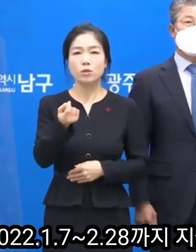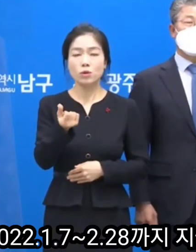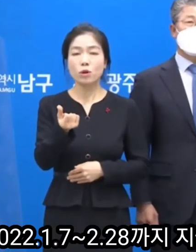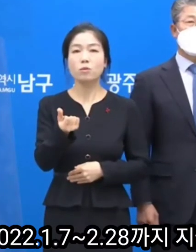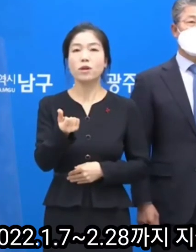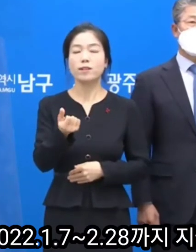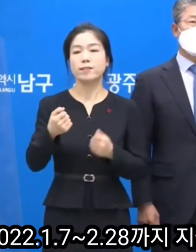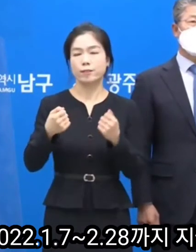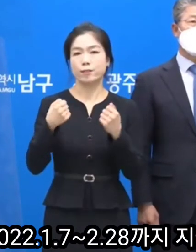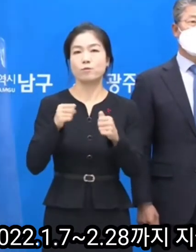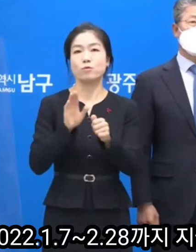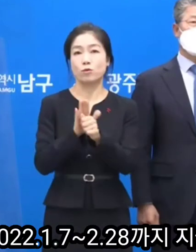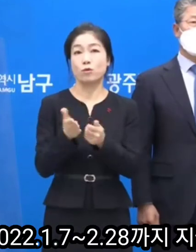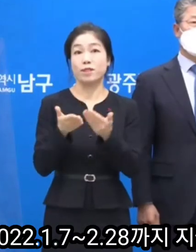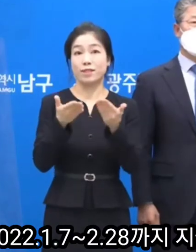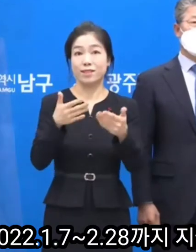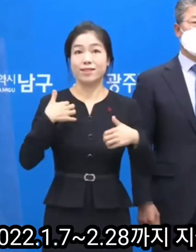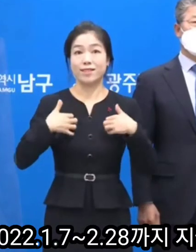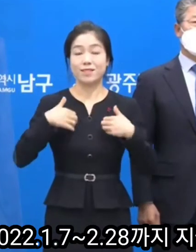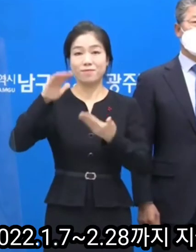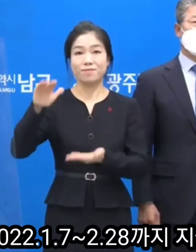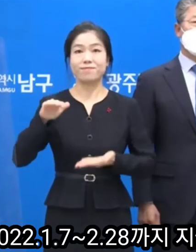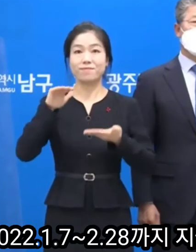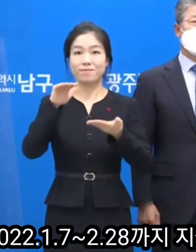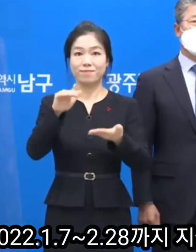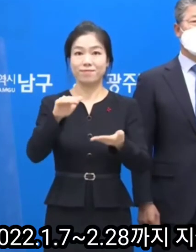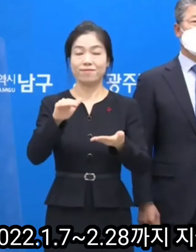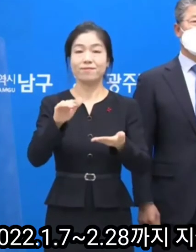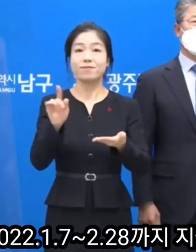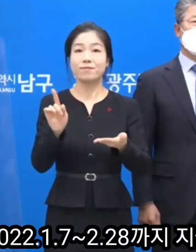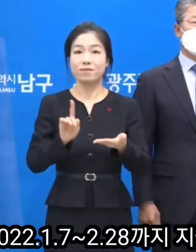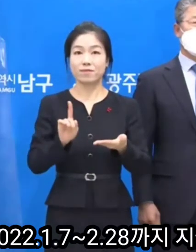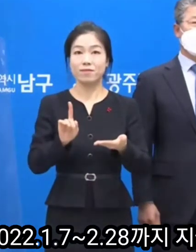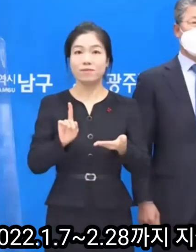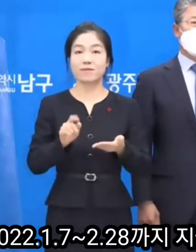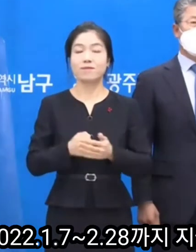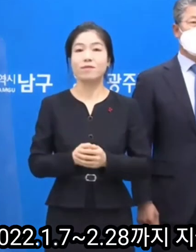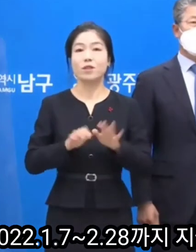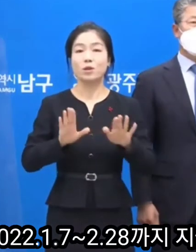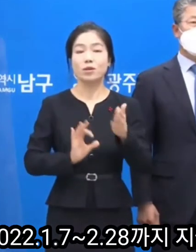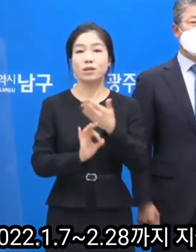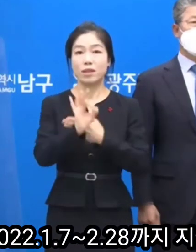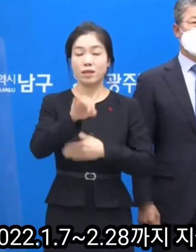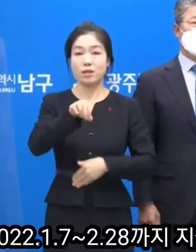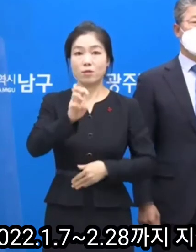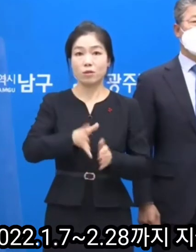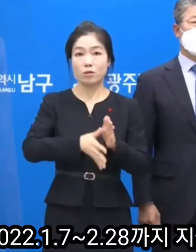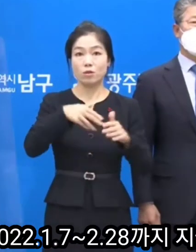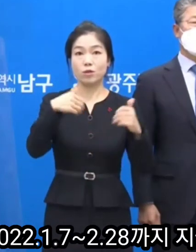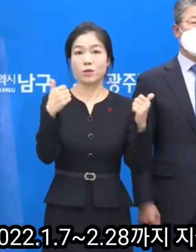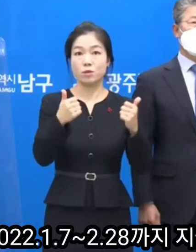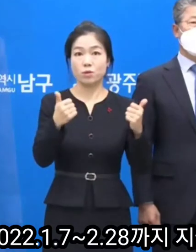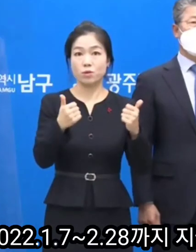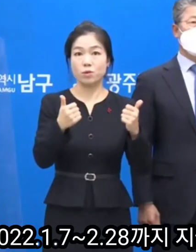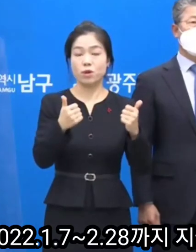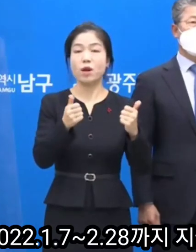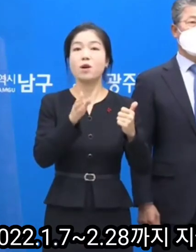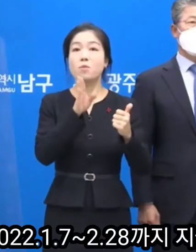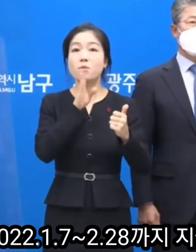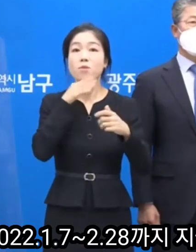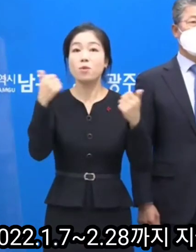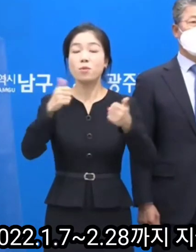조금이나마 힘이 되는 기쁜 소식을 전해드립니다. 오늘 오전 광주시의회